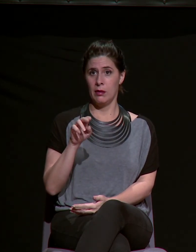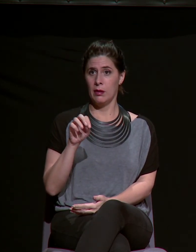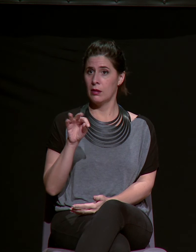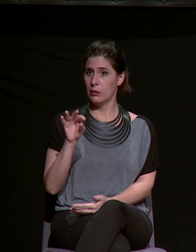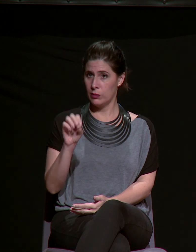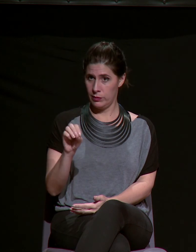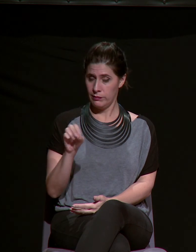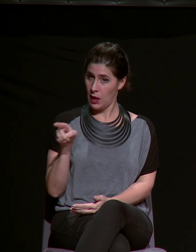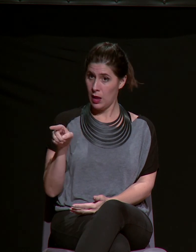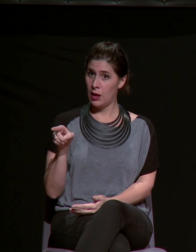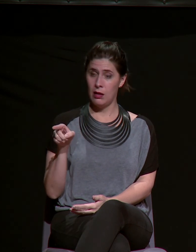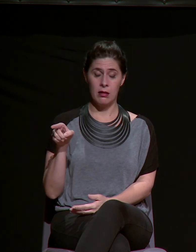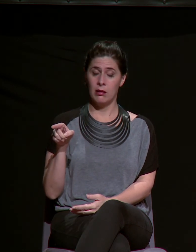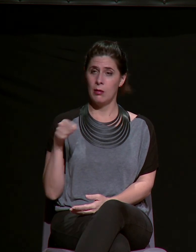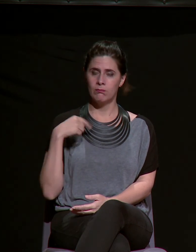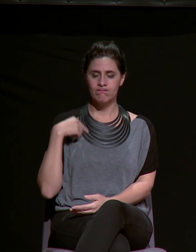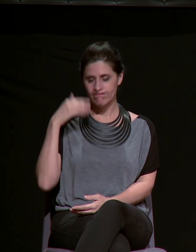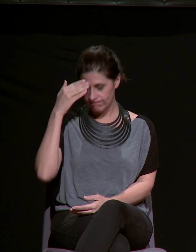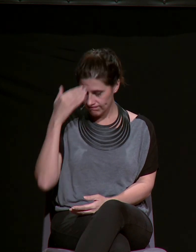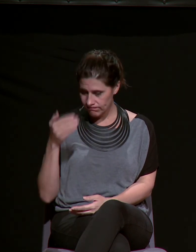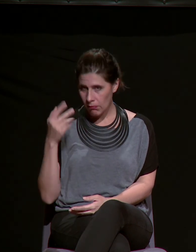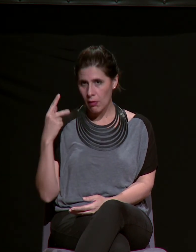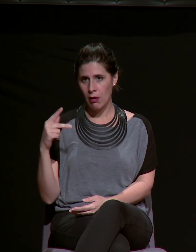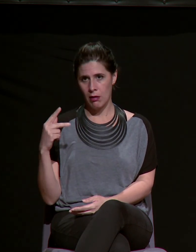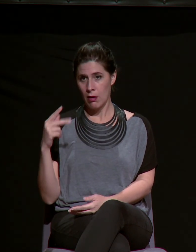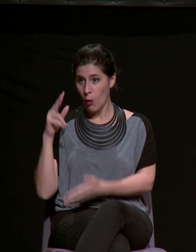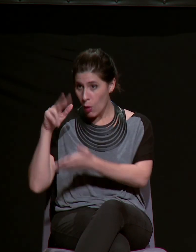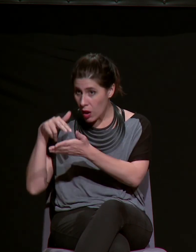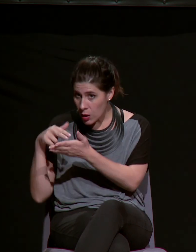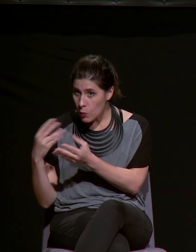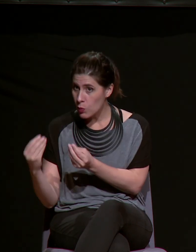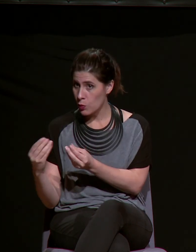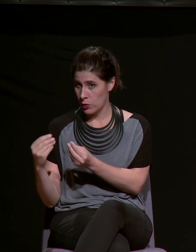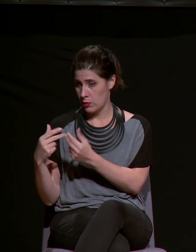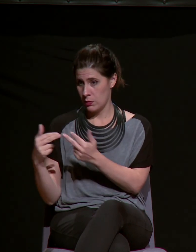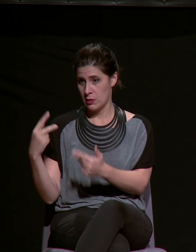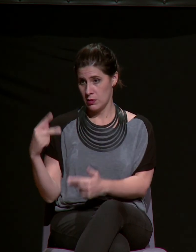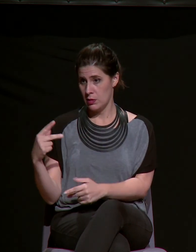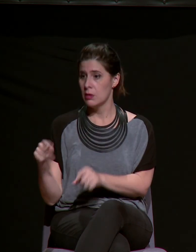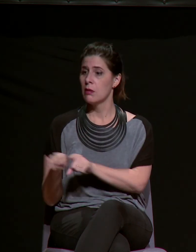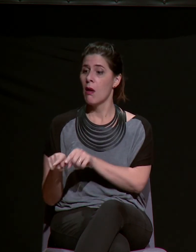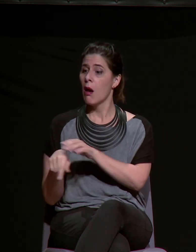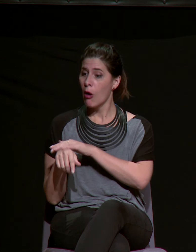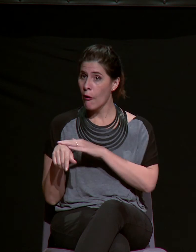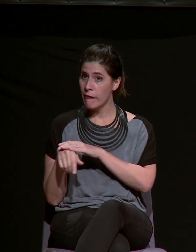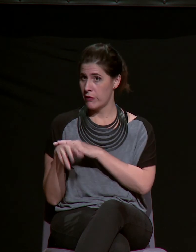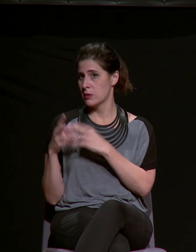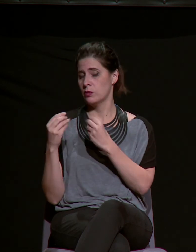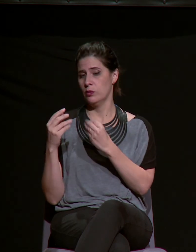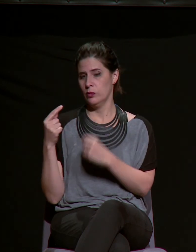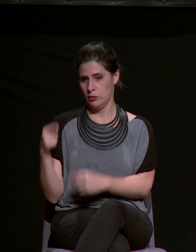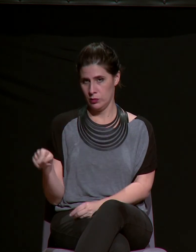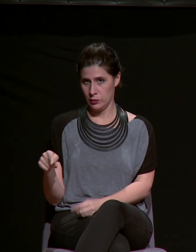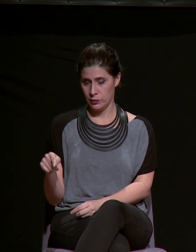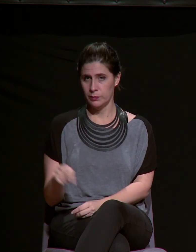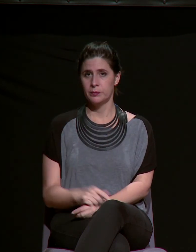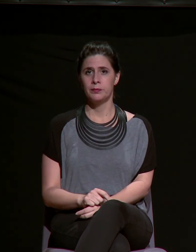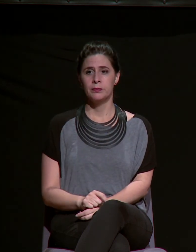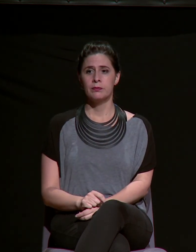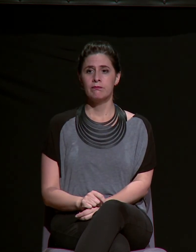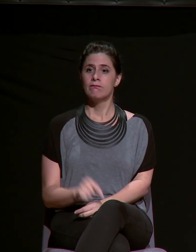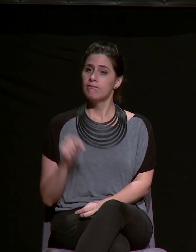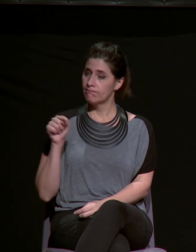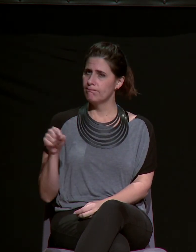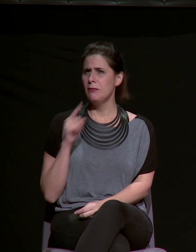muito e leio bastante, converso muito com ele. E eu juro, ela é de